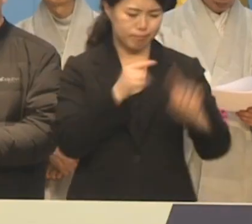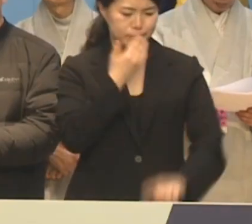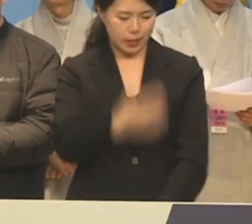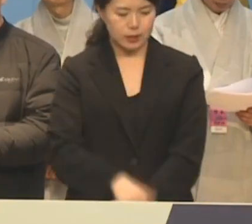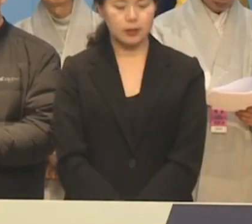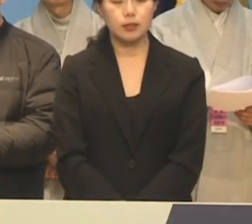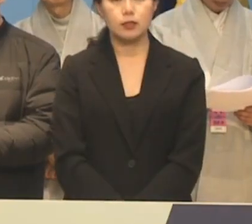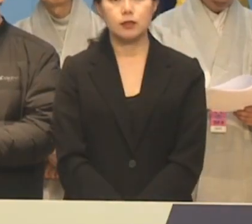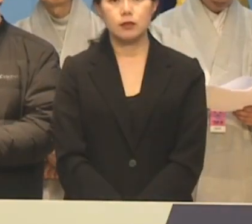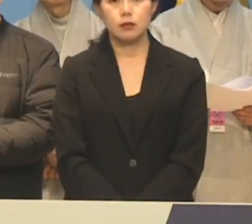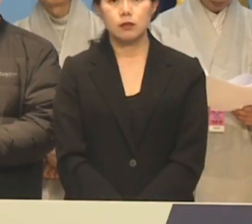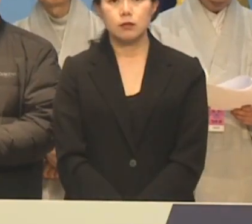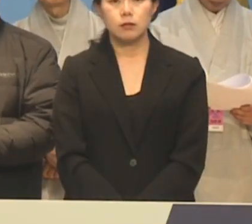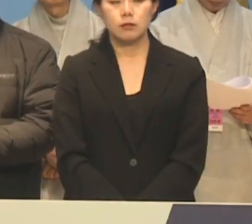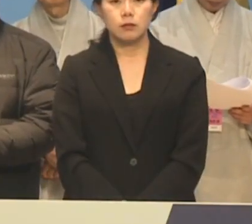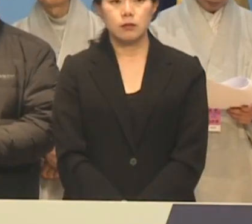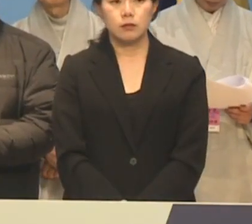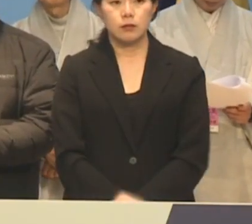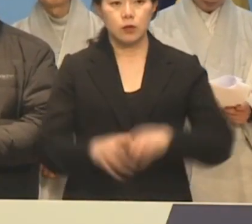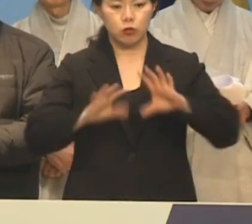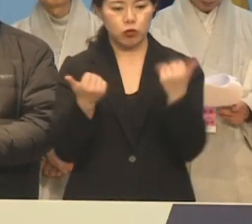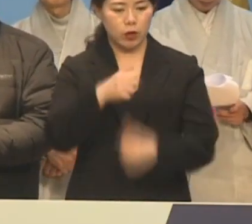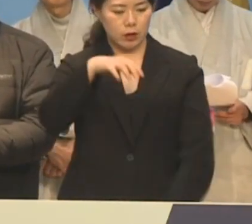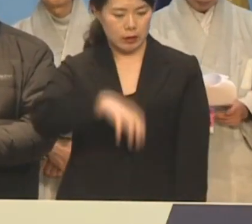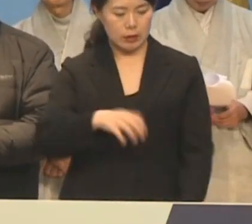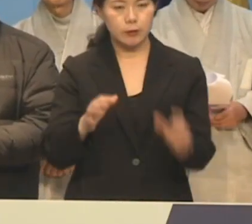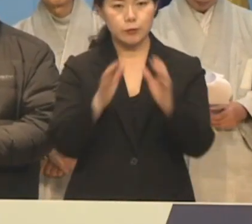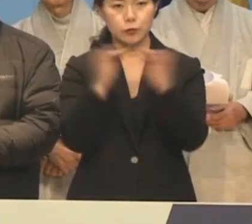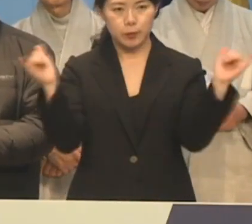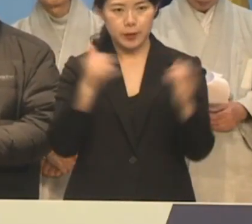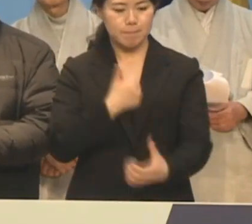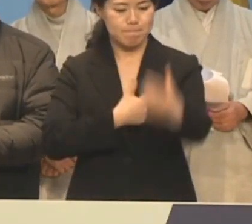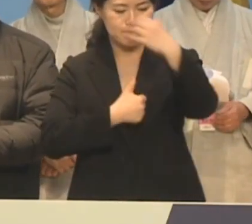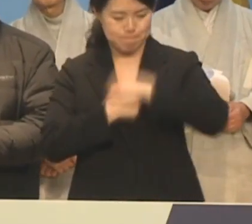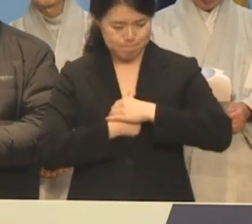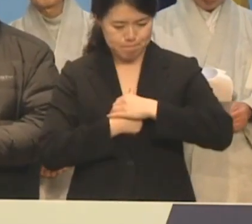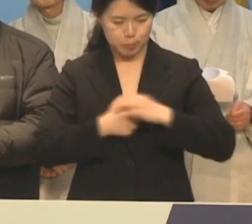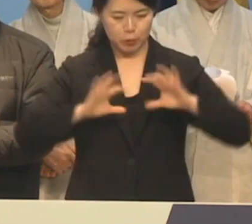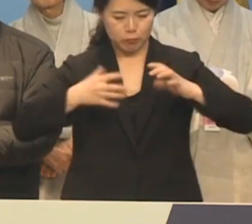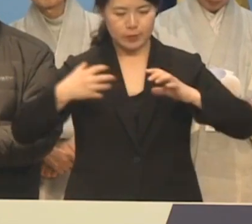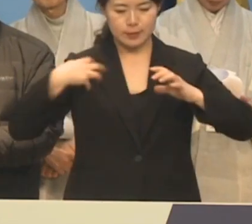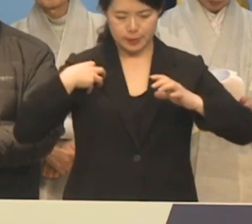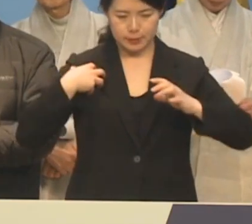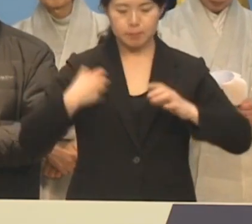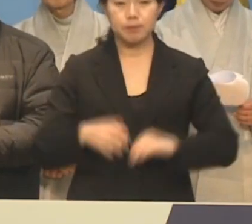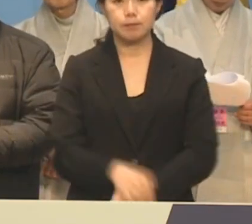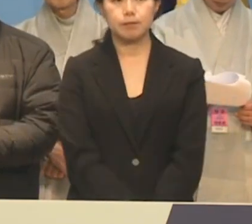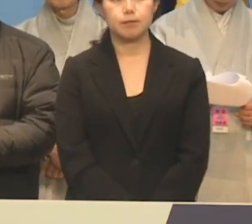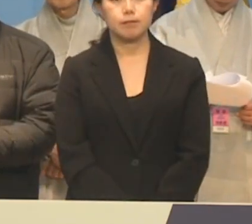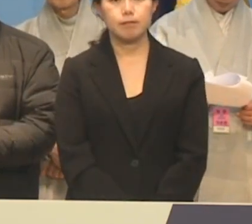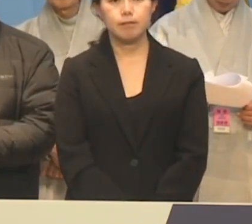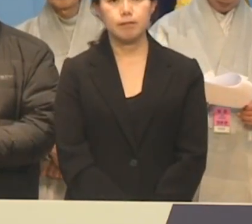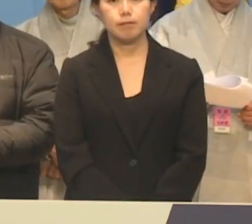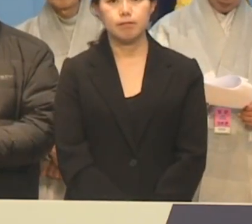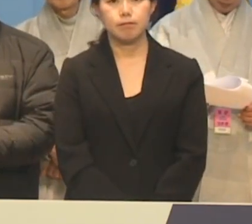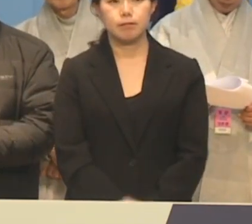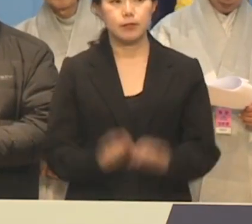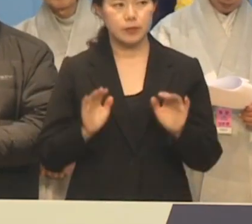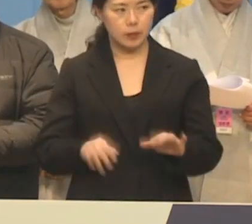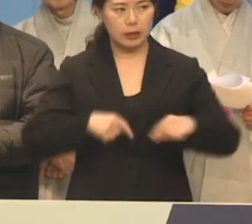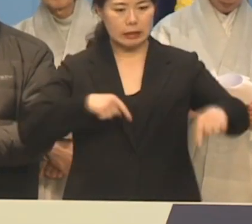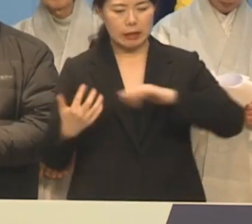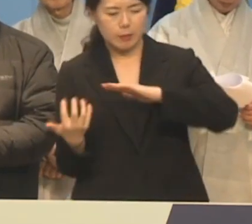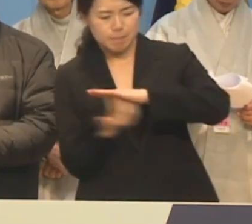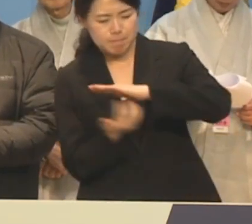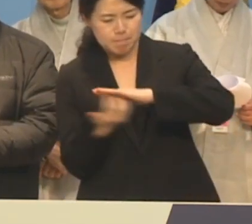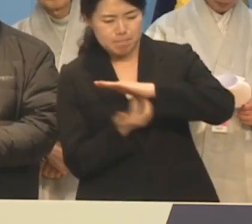있을 것입니다. 국회는 국민에게 위임받은 국정의 책임을 다해 주십시오. 지금은 정치적